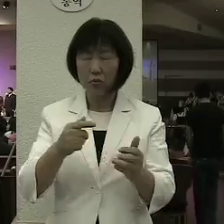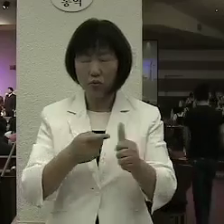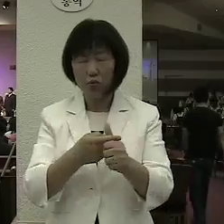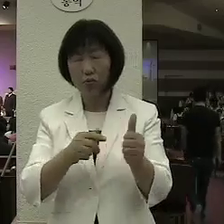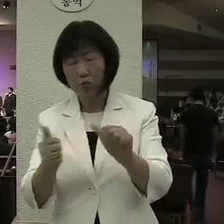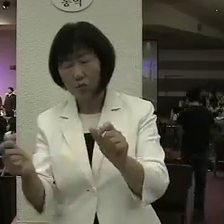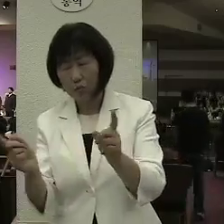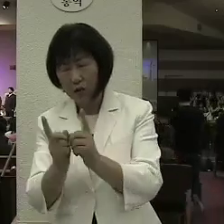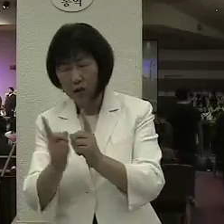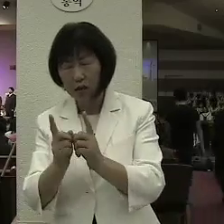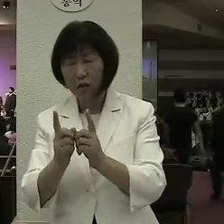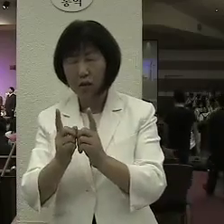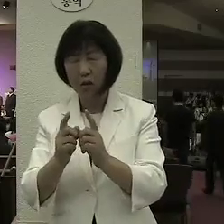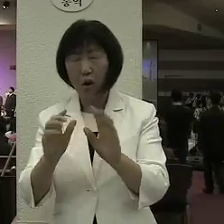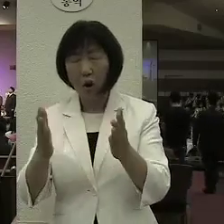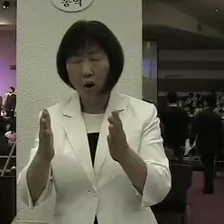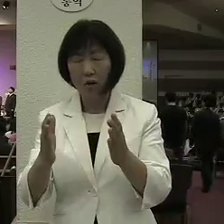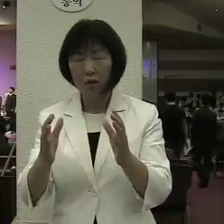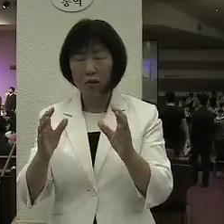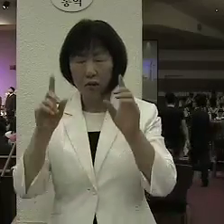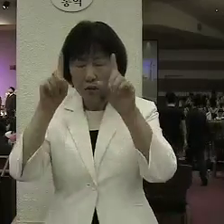살아계신 하나님 아버지,